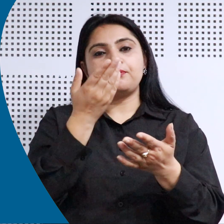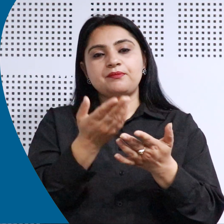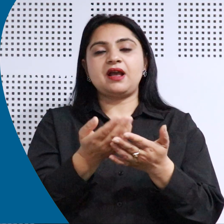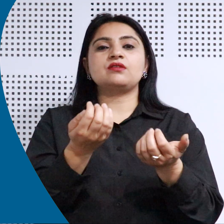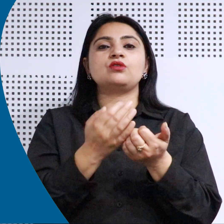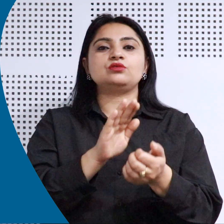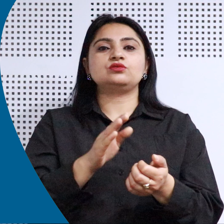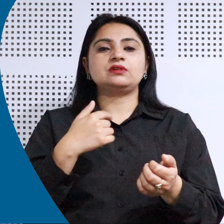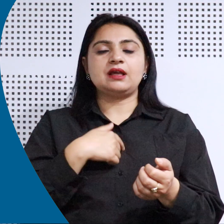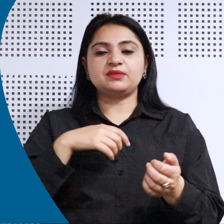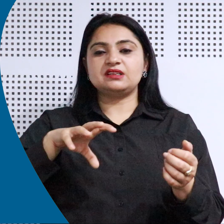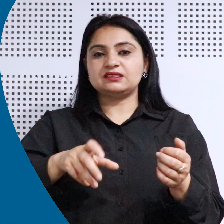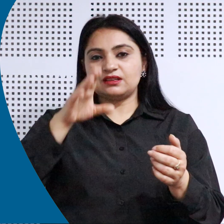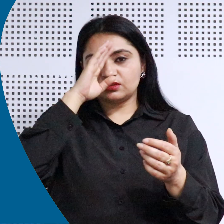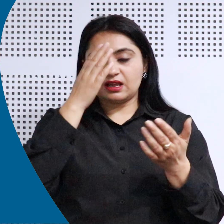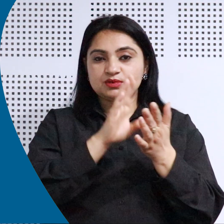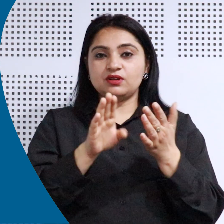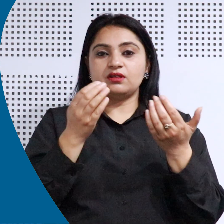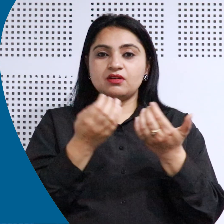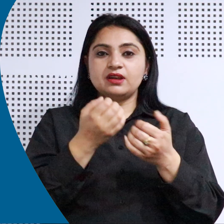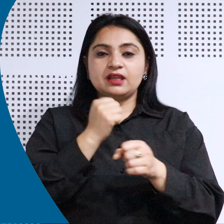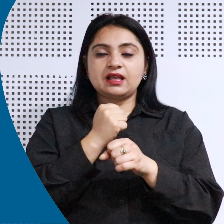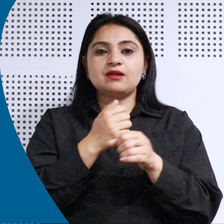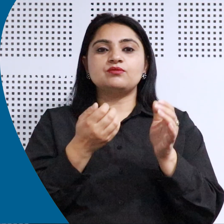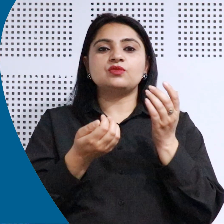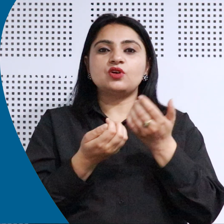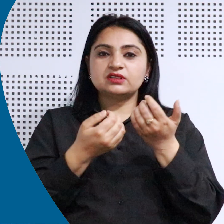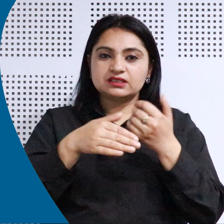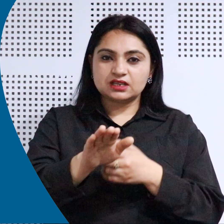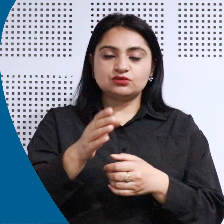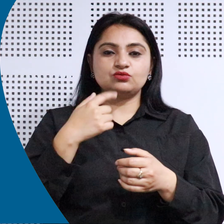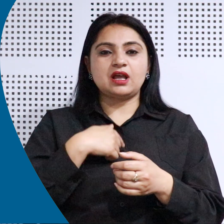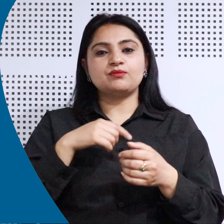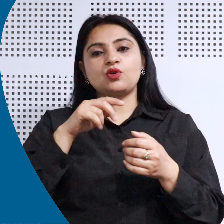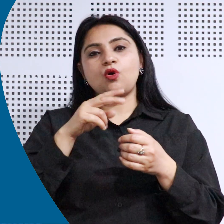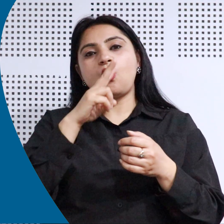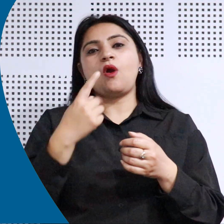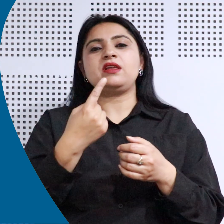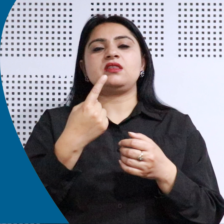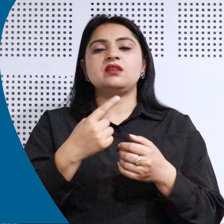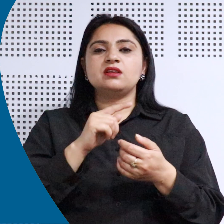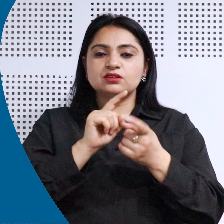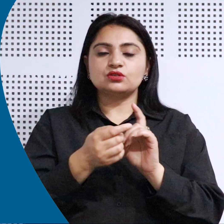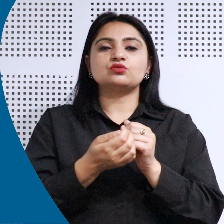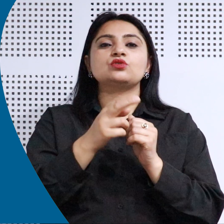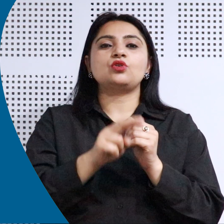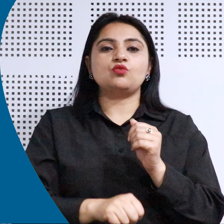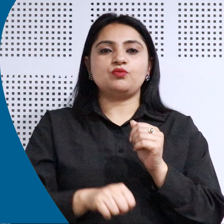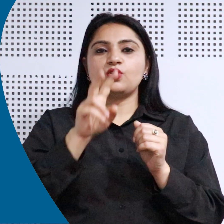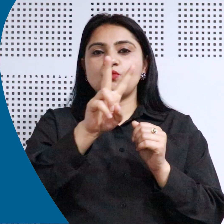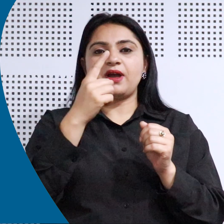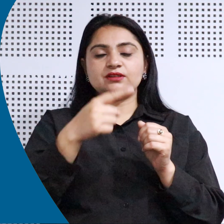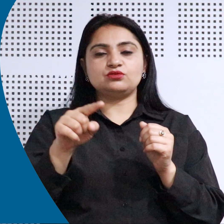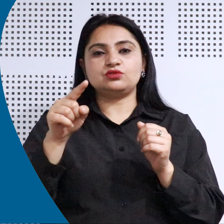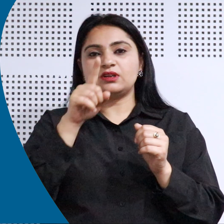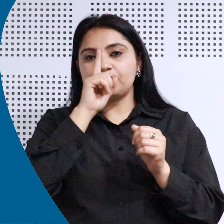स्थानीय सरकारबाट गर्ने कुराहरू गर्दै जान्छौँ भने हाम्रा बाज्यका ऐनहरू संशोधन गरिदिनु पर्यो। एकल अधिकार 22वटा